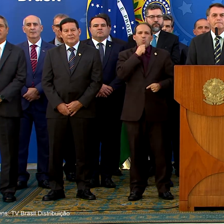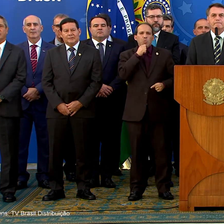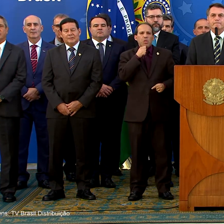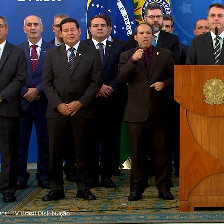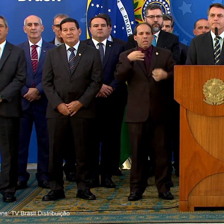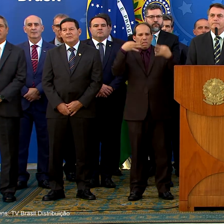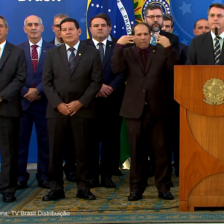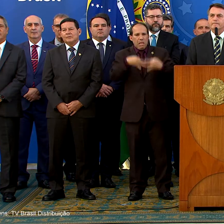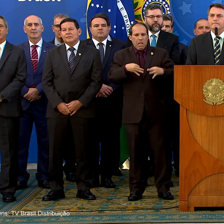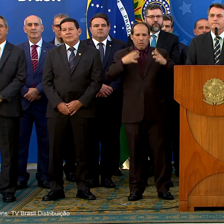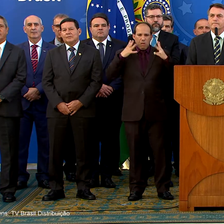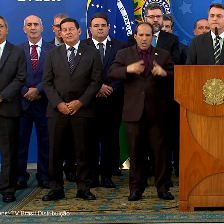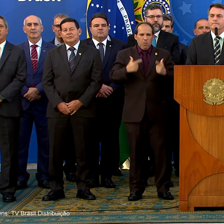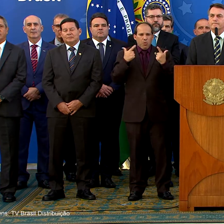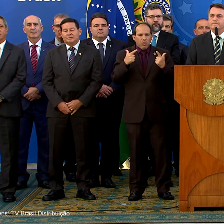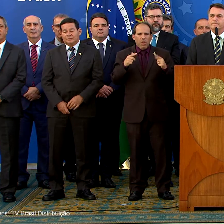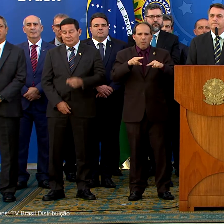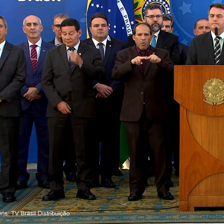tem caráter